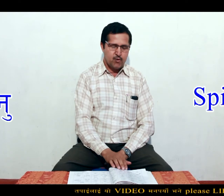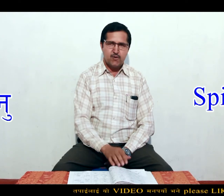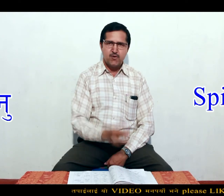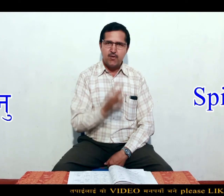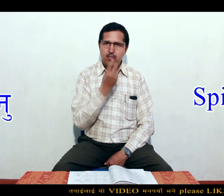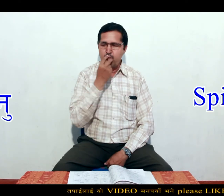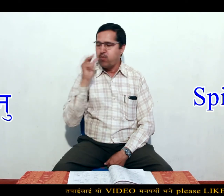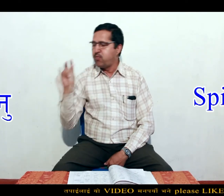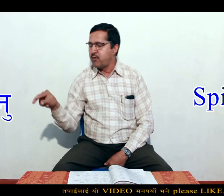थुक्नु